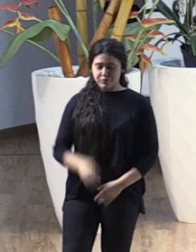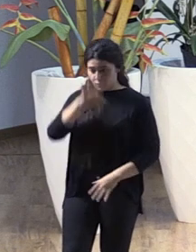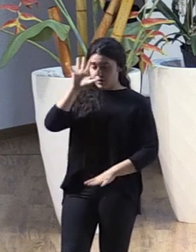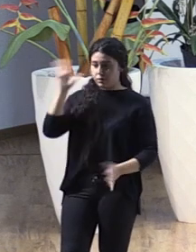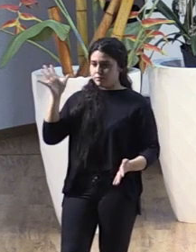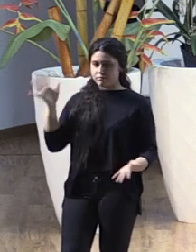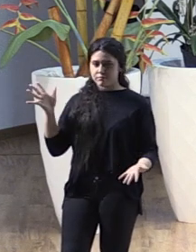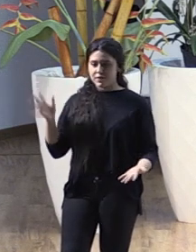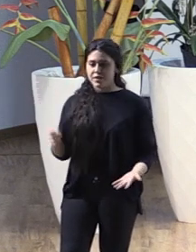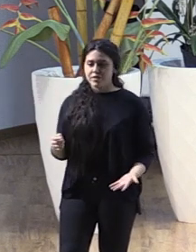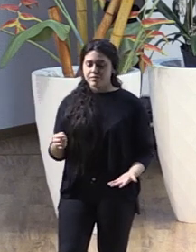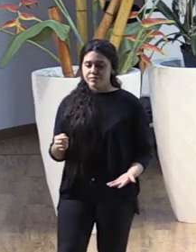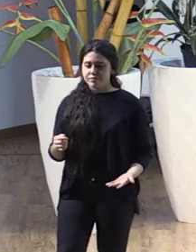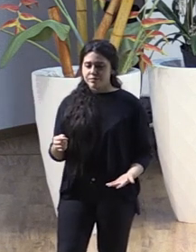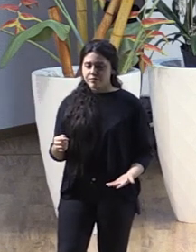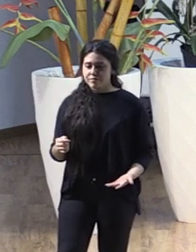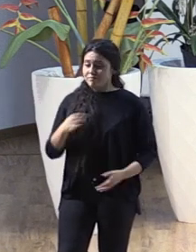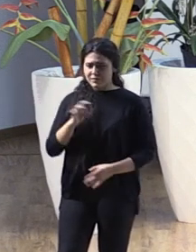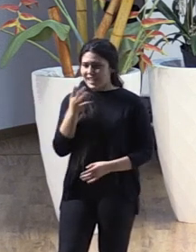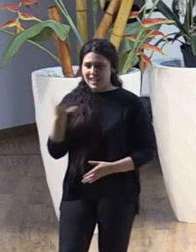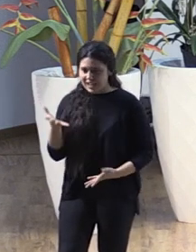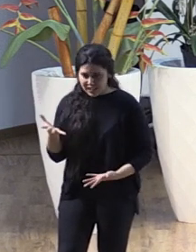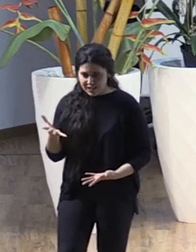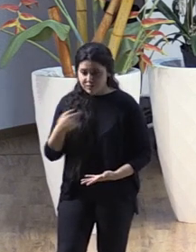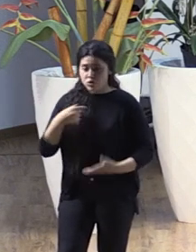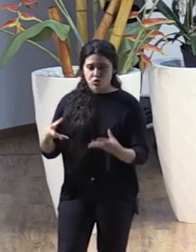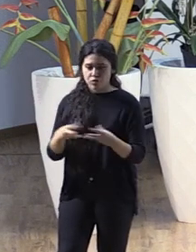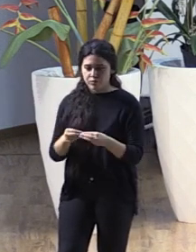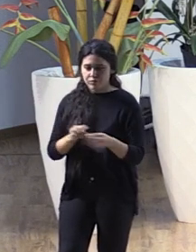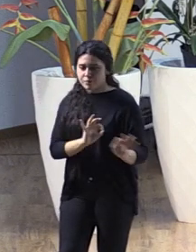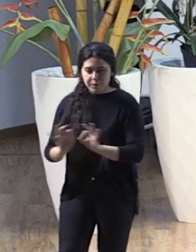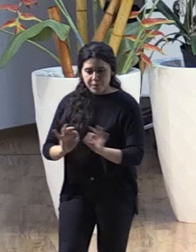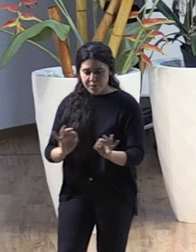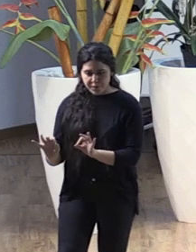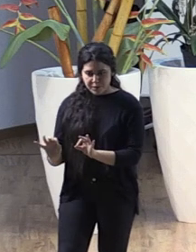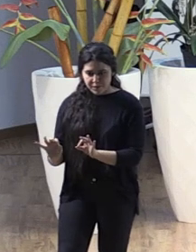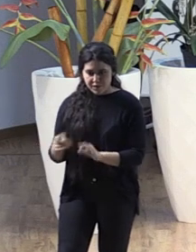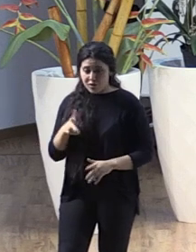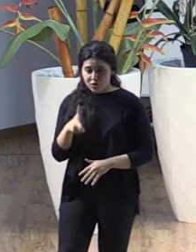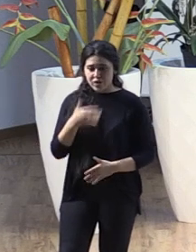Claro. Es esta idea de que comunidad organizada yo voy a seguir reivindicando derechos